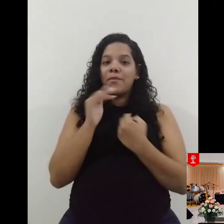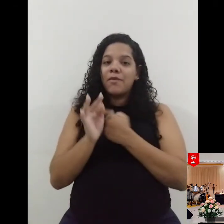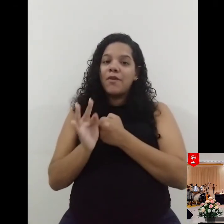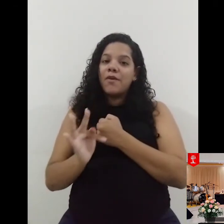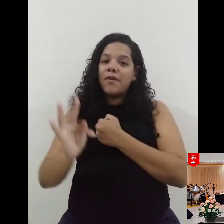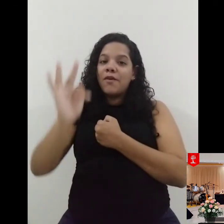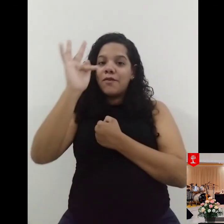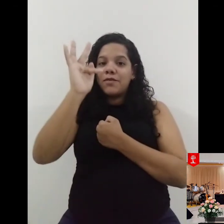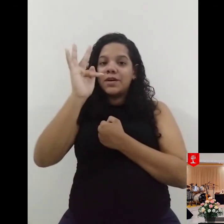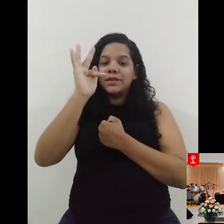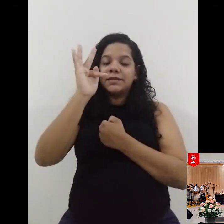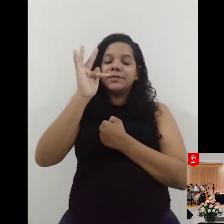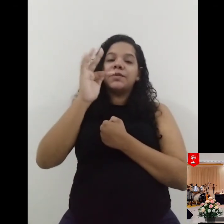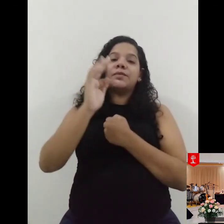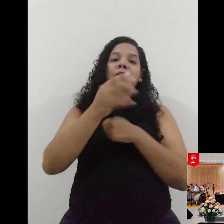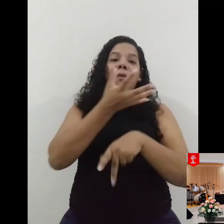demonstrou.